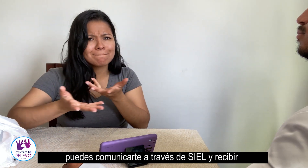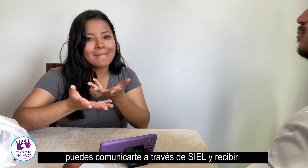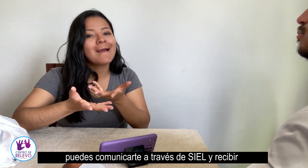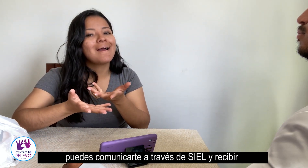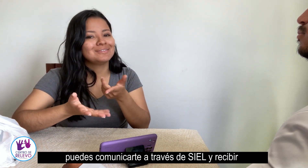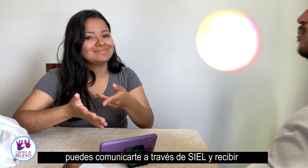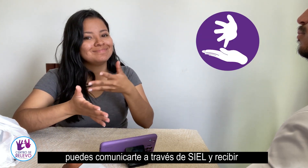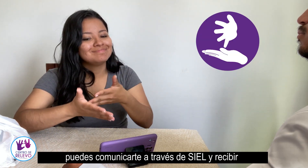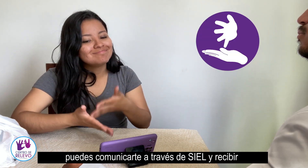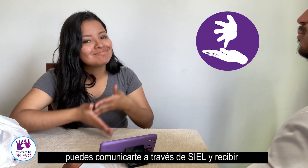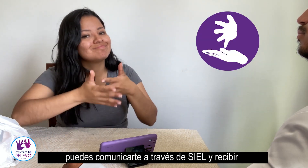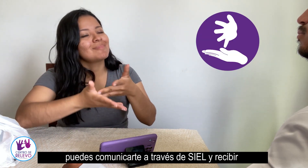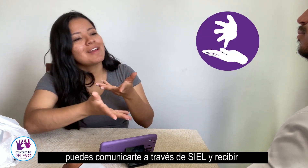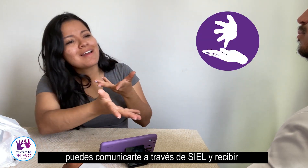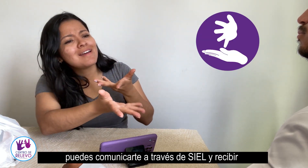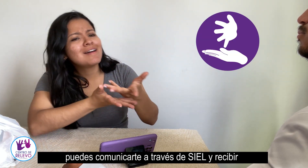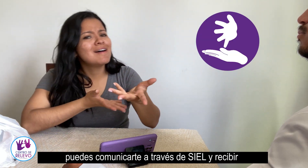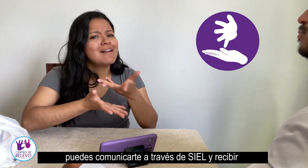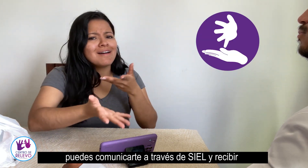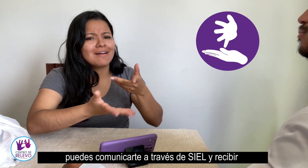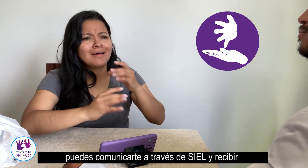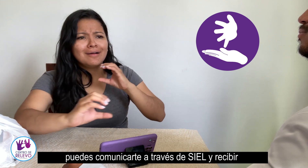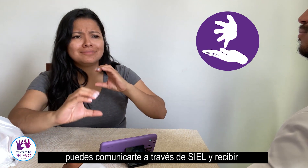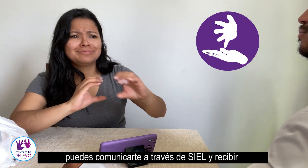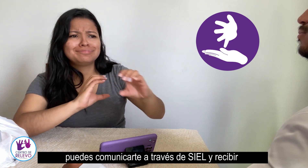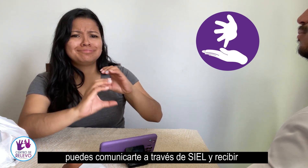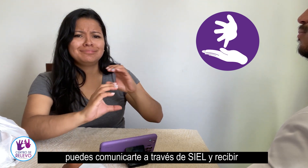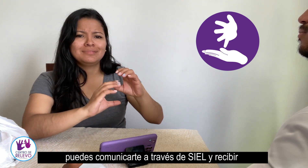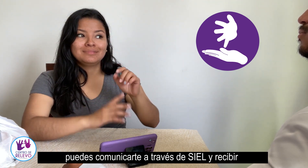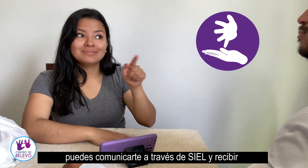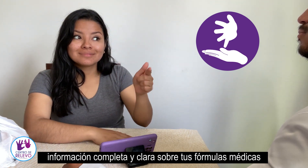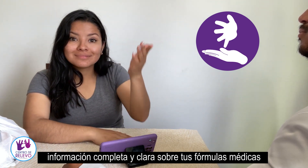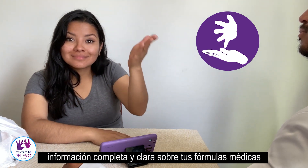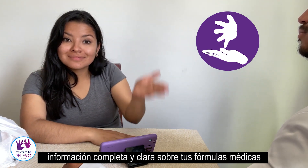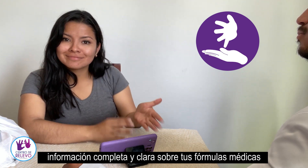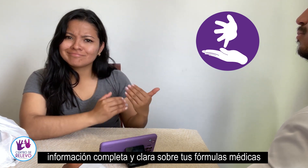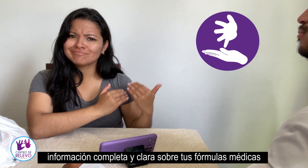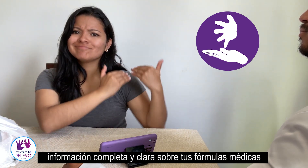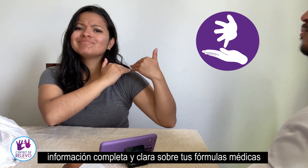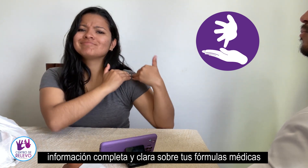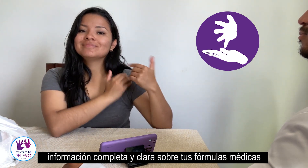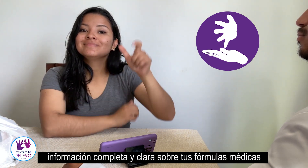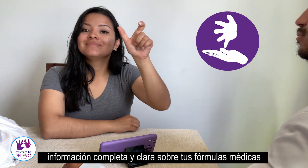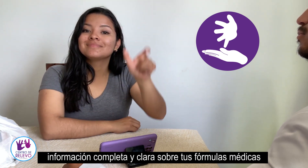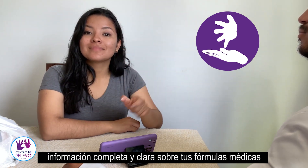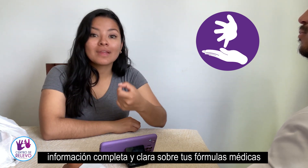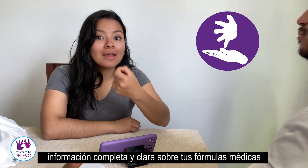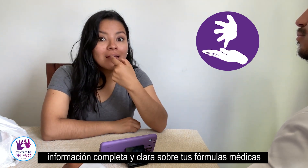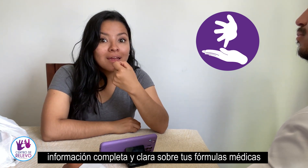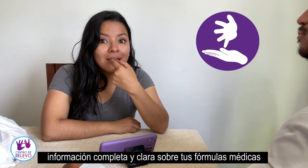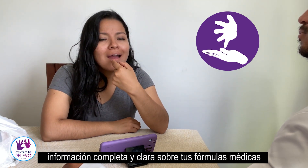puedes comunicarte a través de Ciel y recibir información completa y clara sobre tus fórmulas